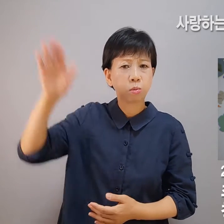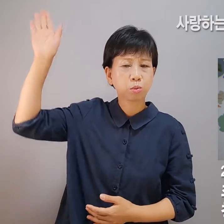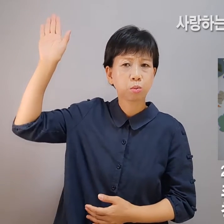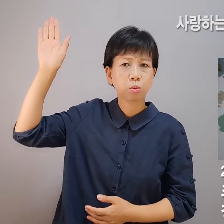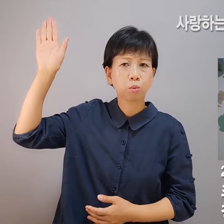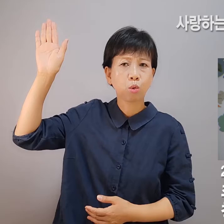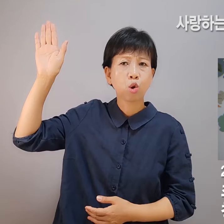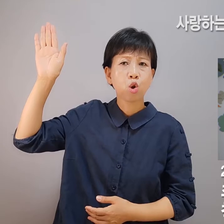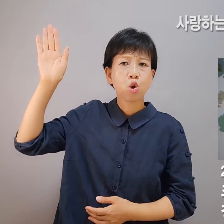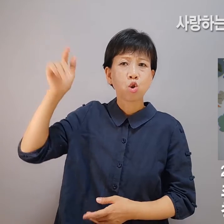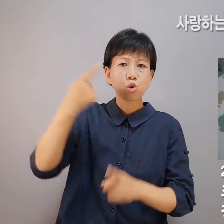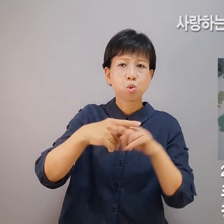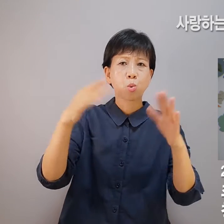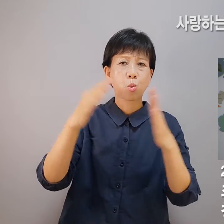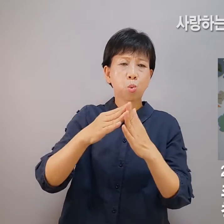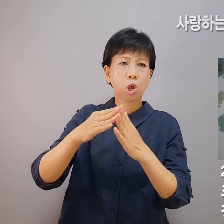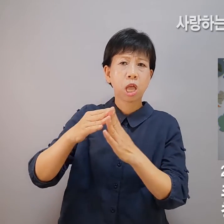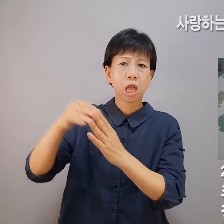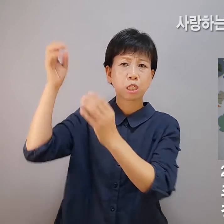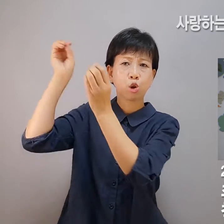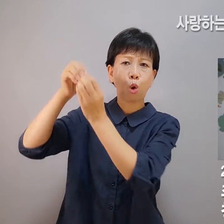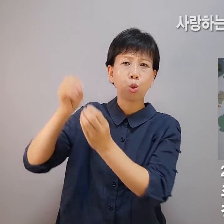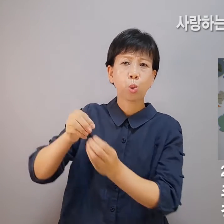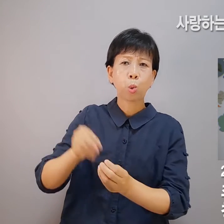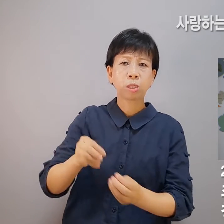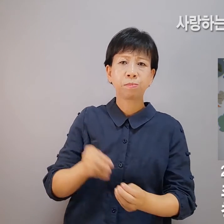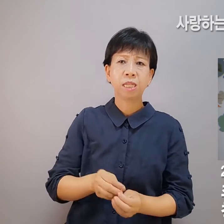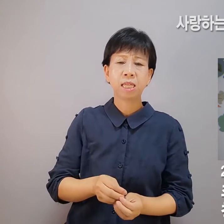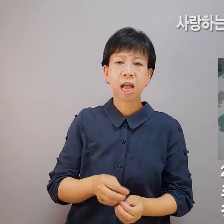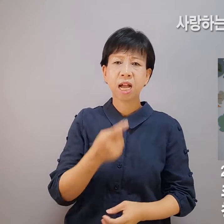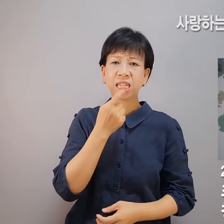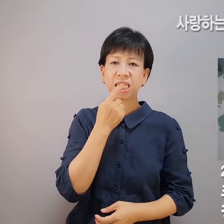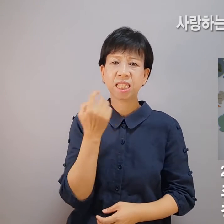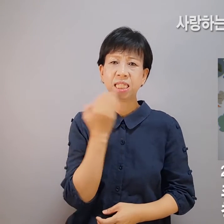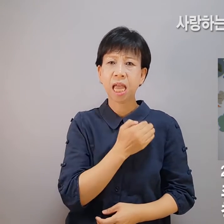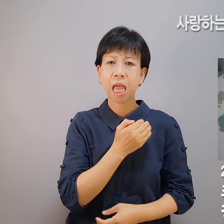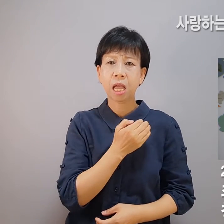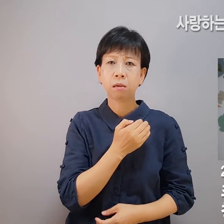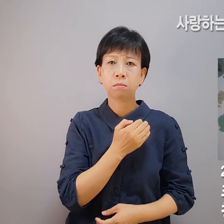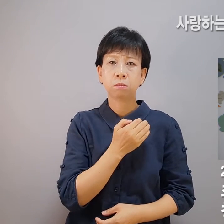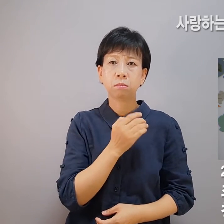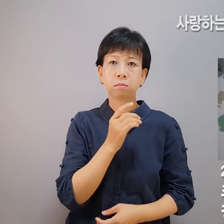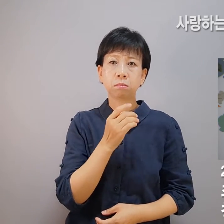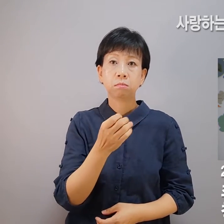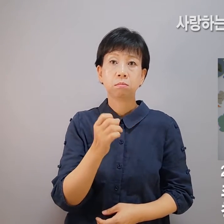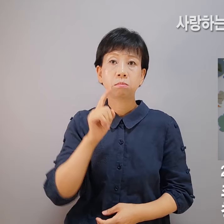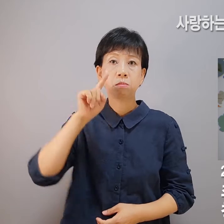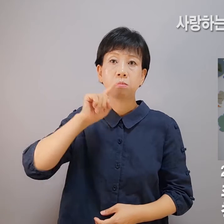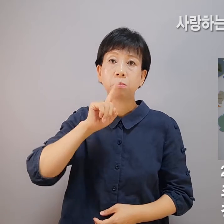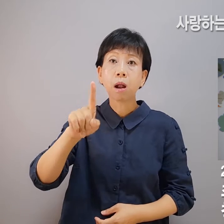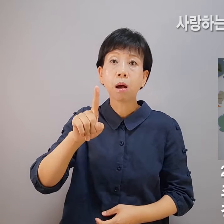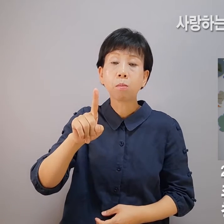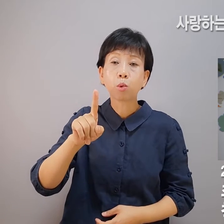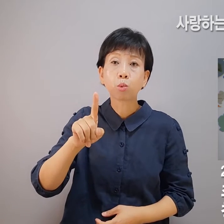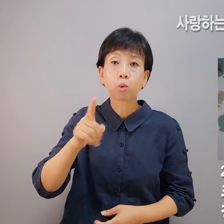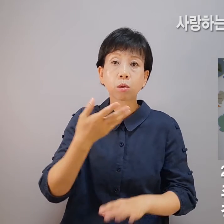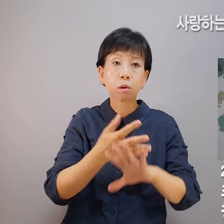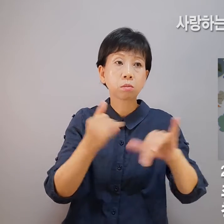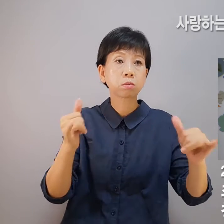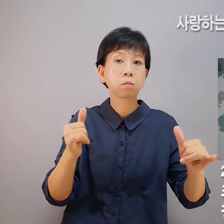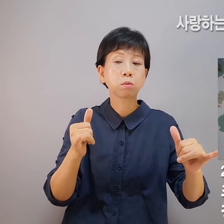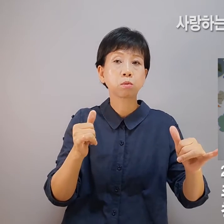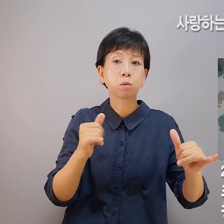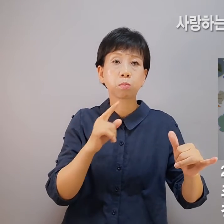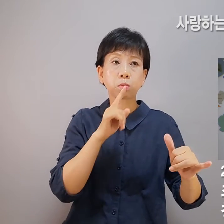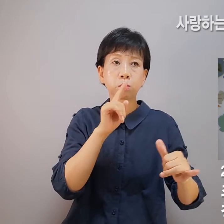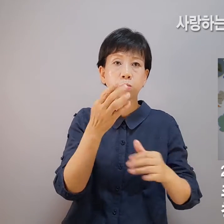교회 전통입니다, 흰색은. 이러면 네. 그러면 그 뭐 말을 하기가 좀 어렵거든요. 더군다나 옆에 분이